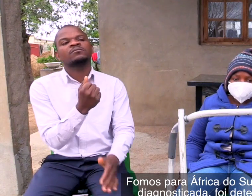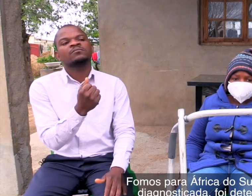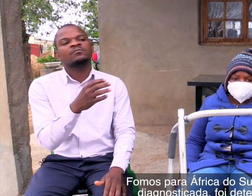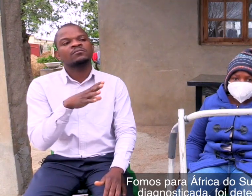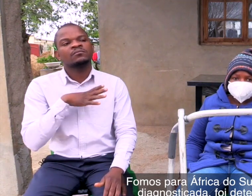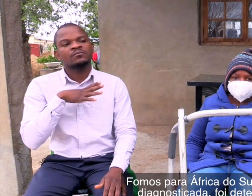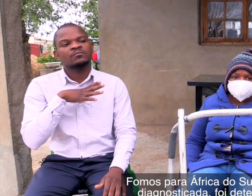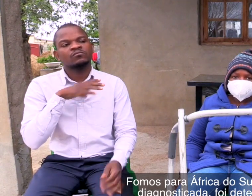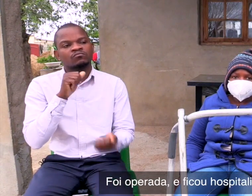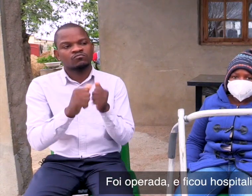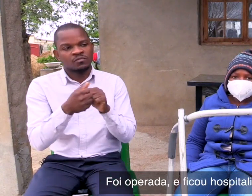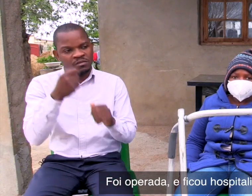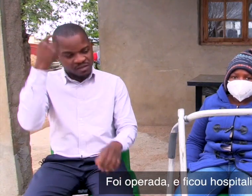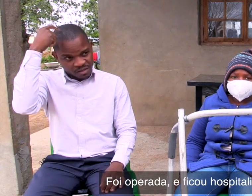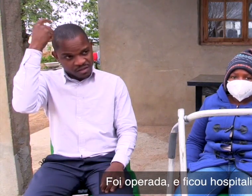no cérebro.